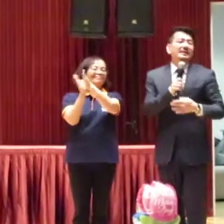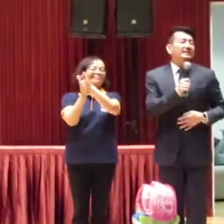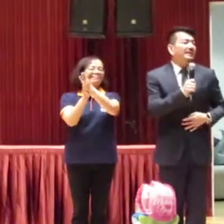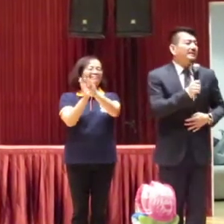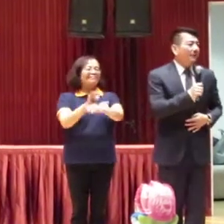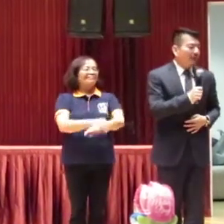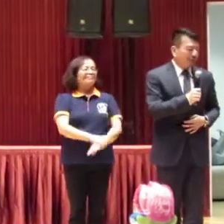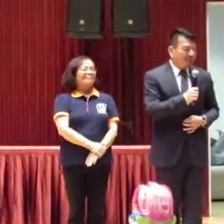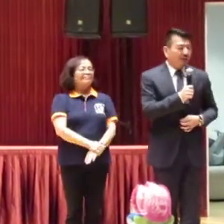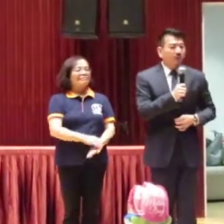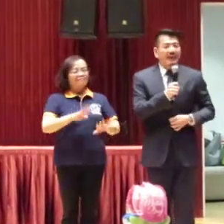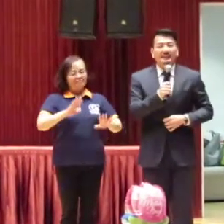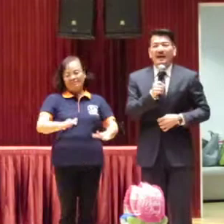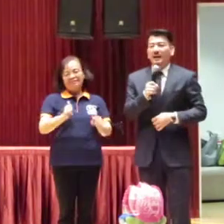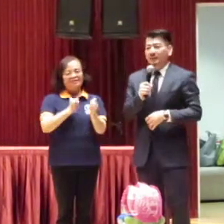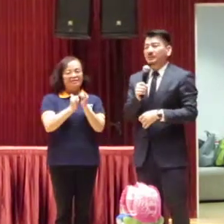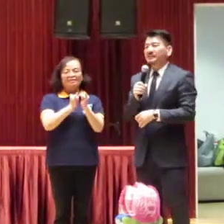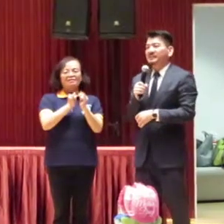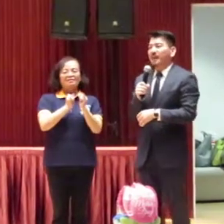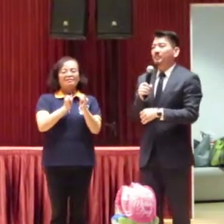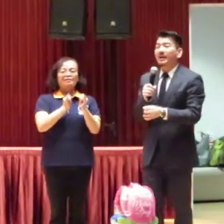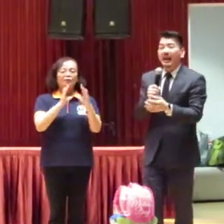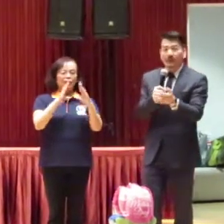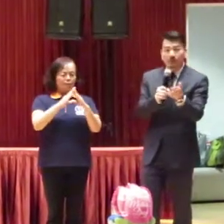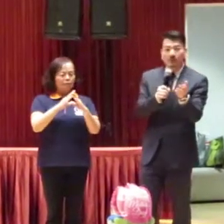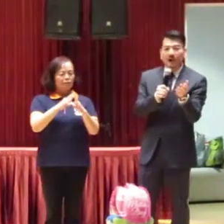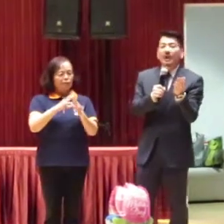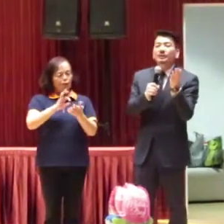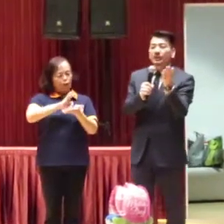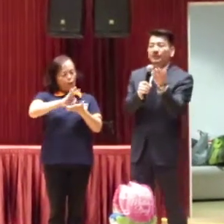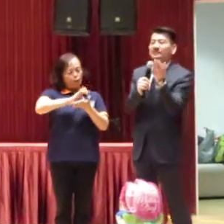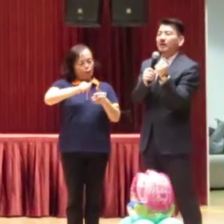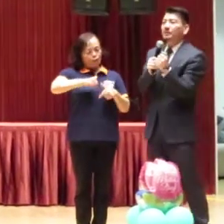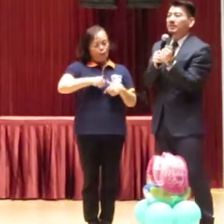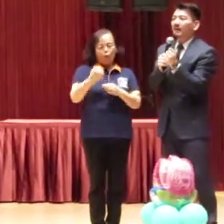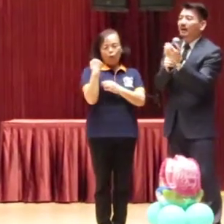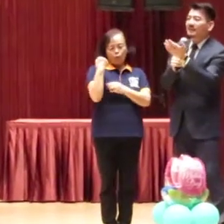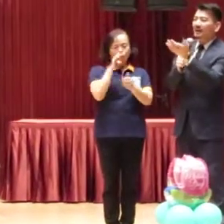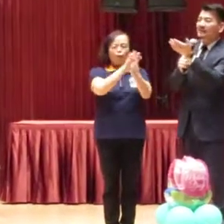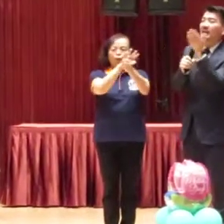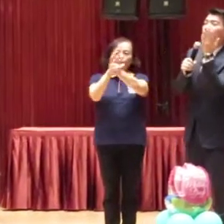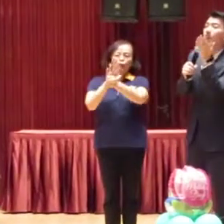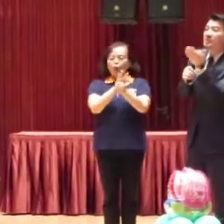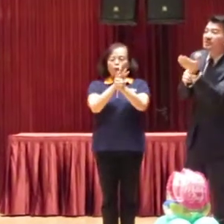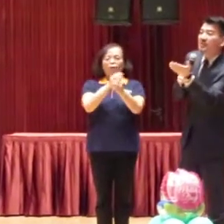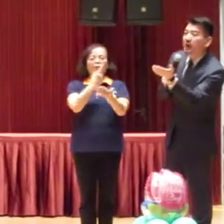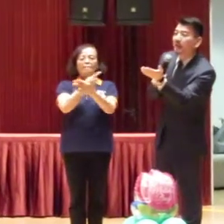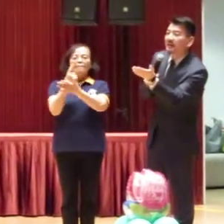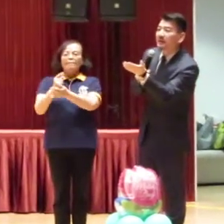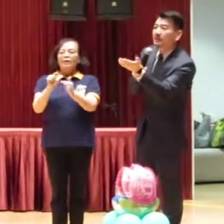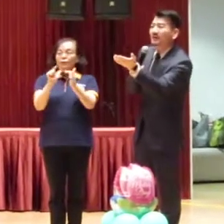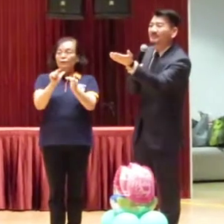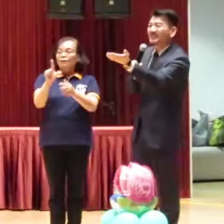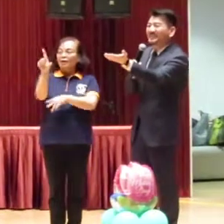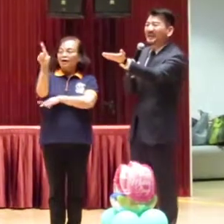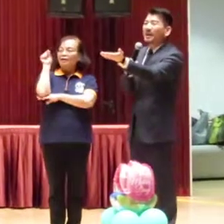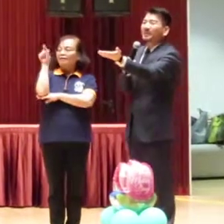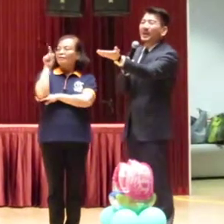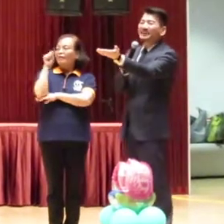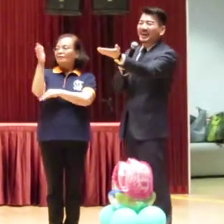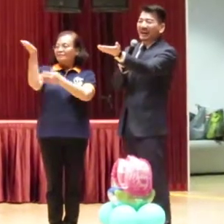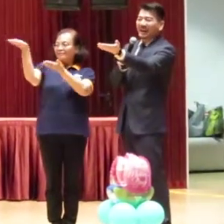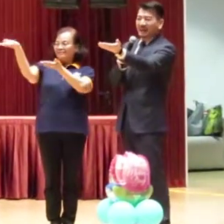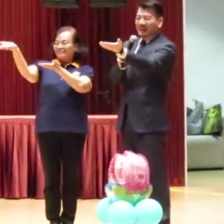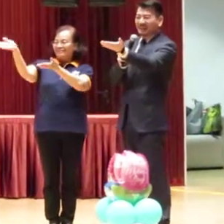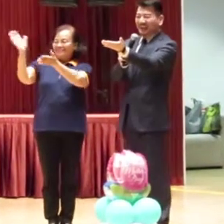我感觉今天社会局真的对大家很用心哈，不管哪个区哈都有照顾到，然后再来写咱东市和平区哈，是不是？